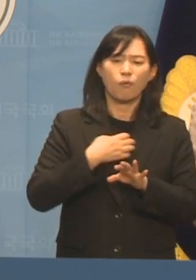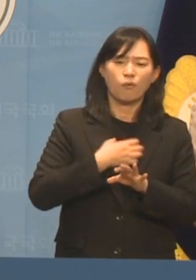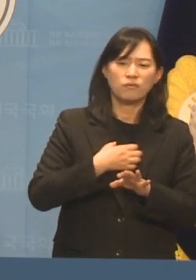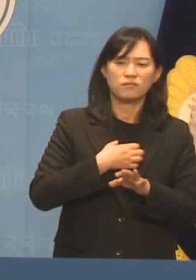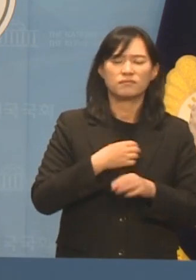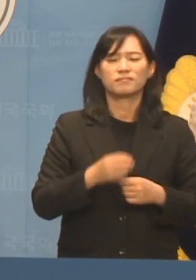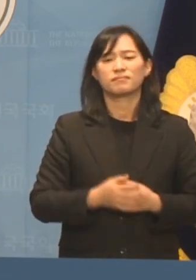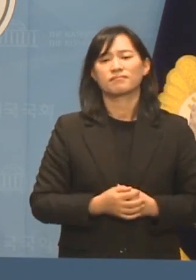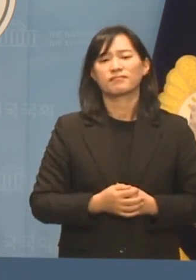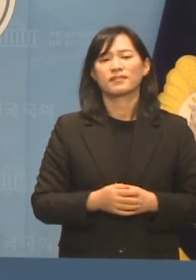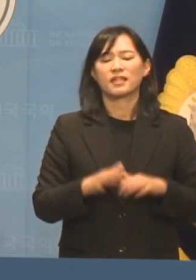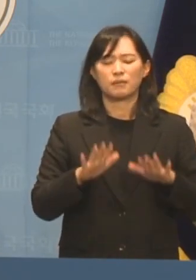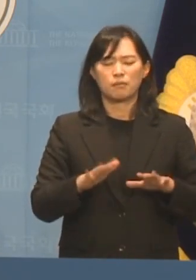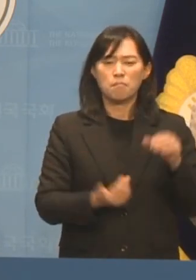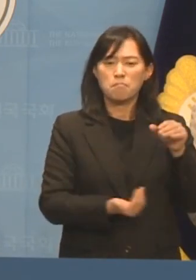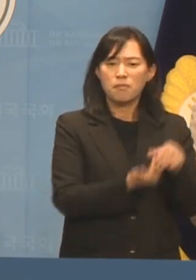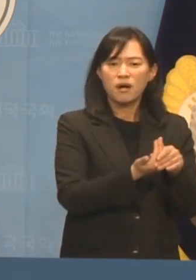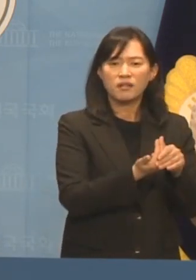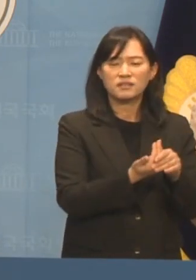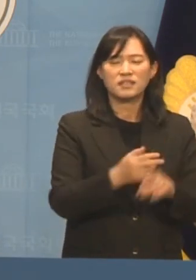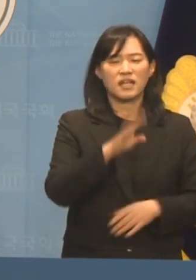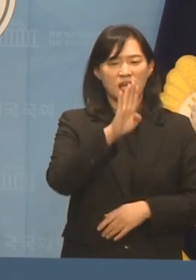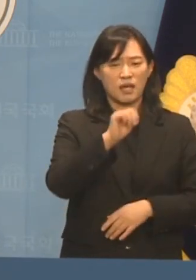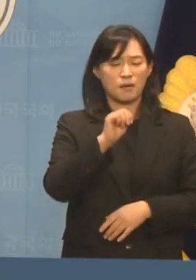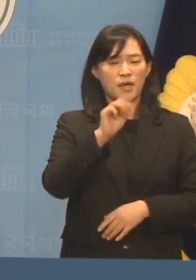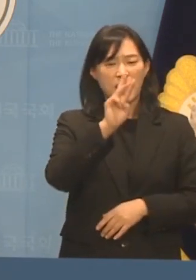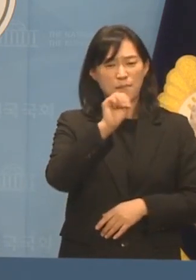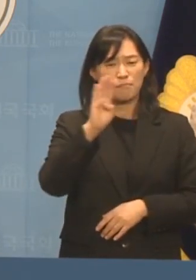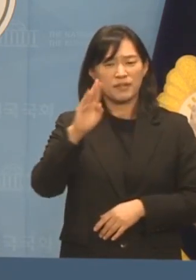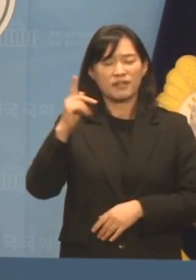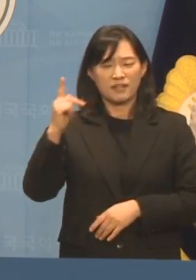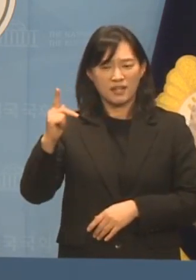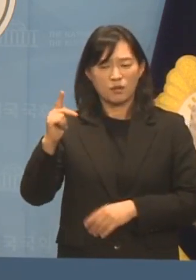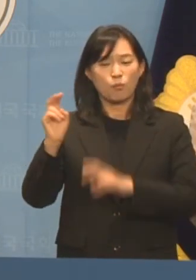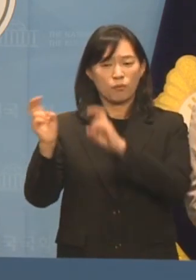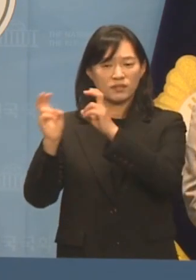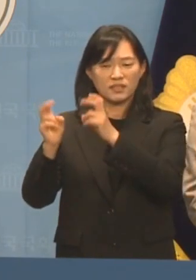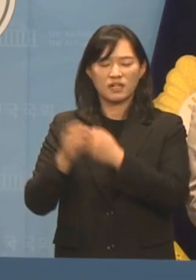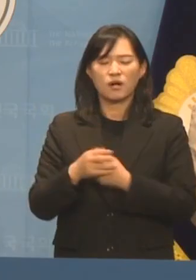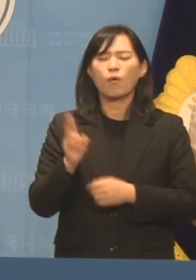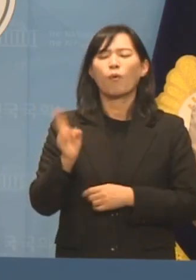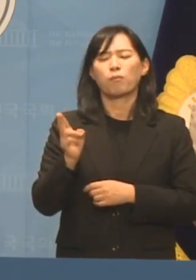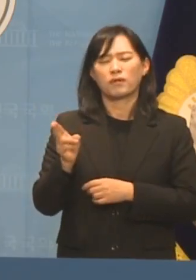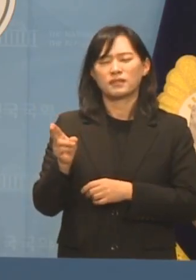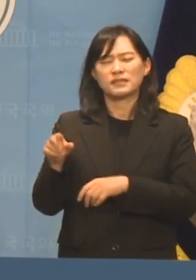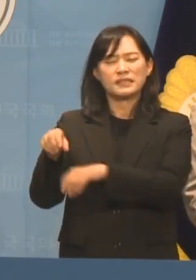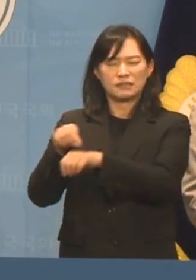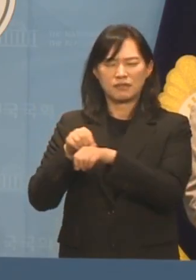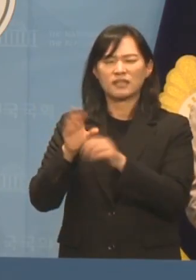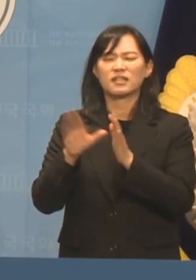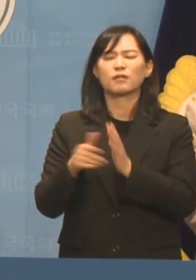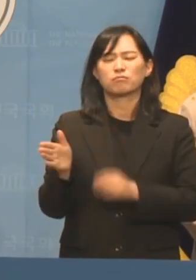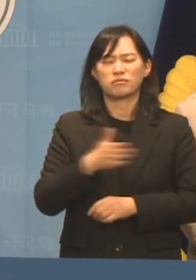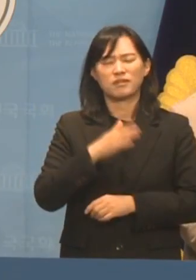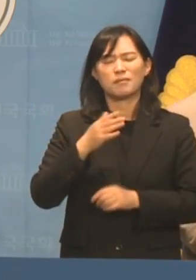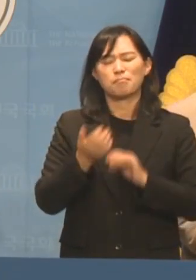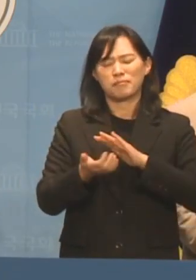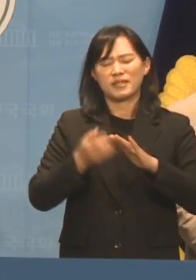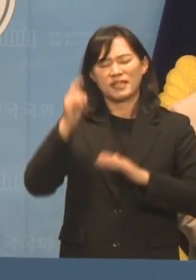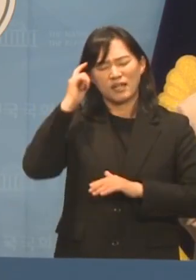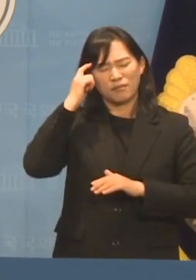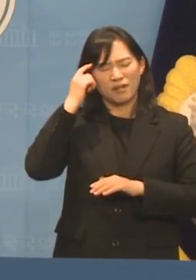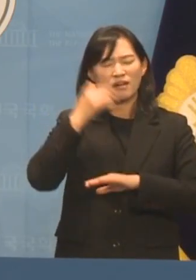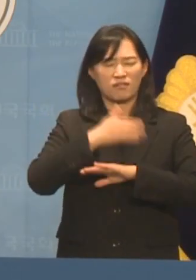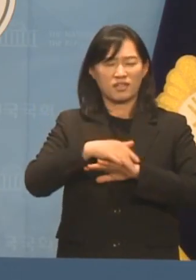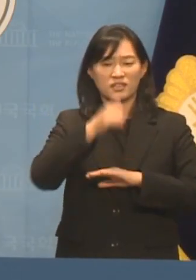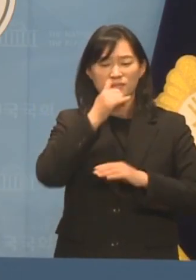있습니다. 이번 사태는 MBK 파트너스가 홈플러스를 인수할 때부터 예견된 일이었습니다.